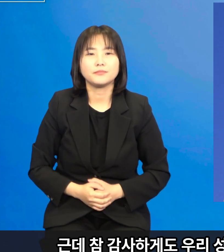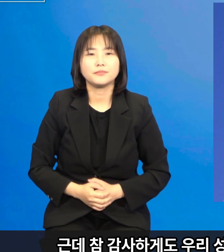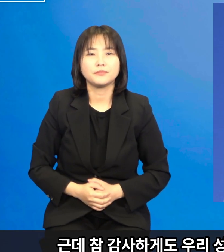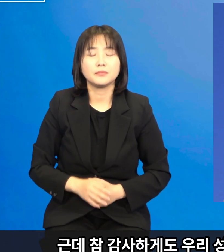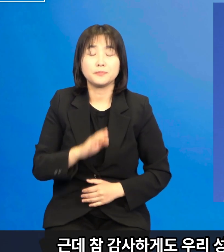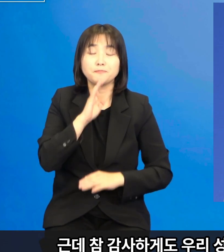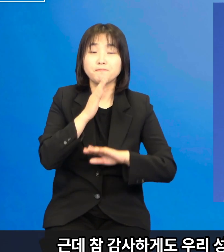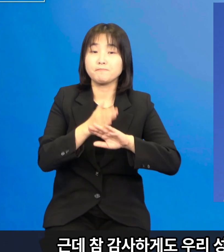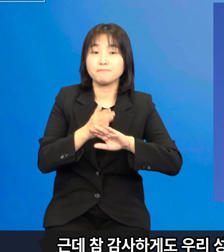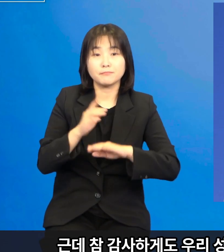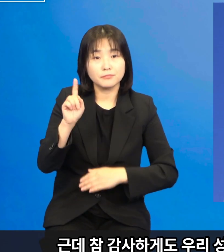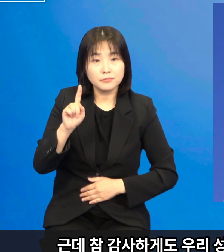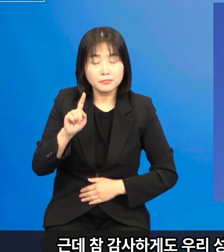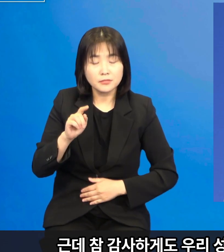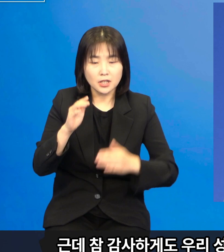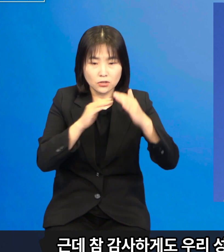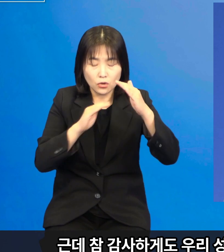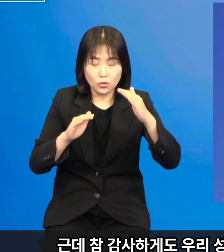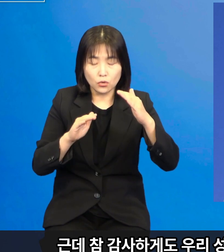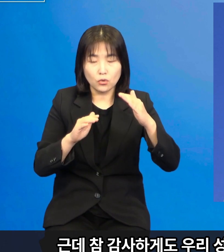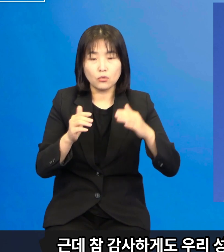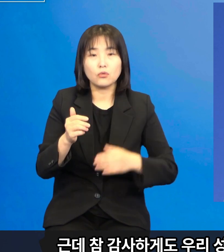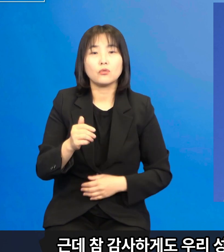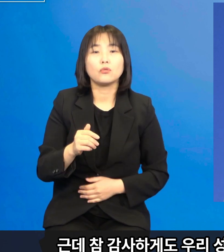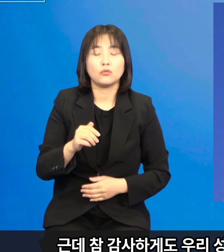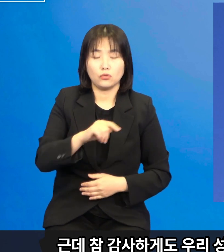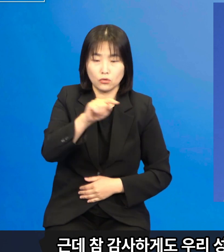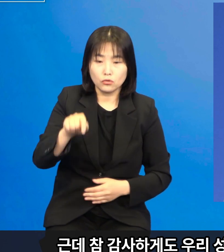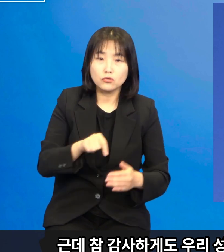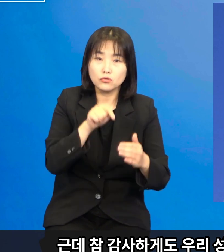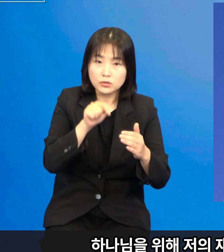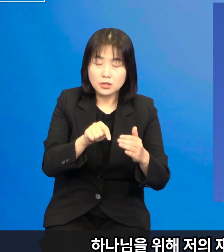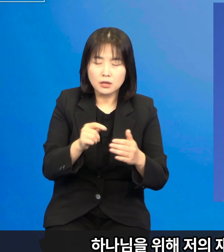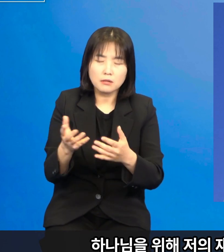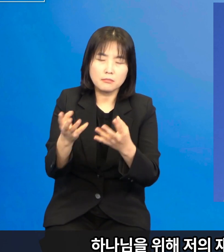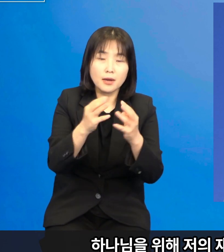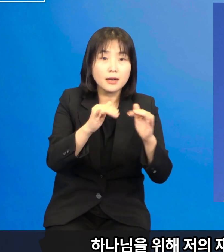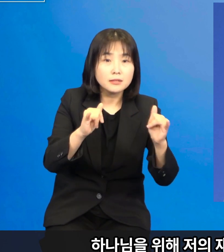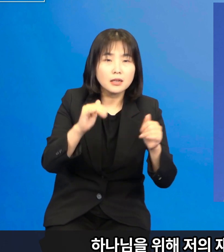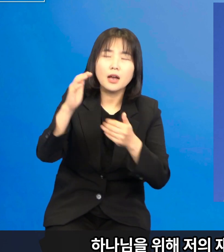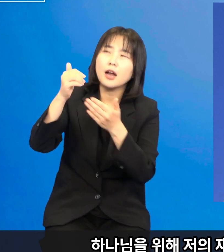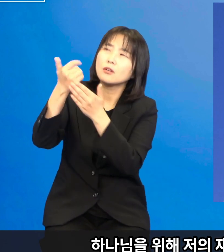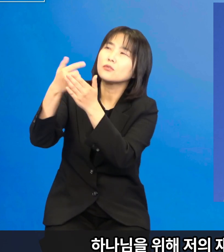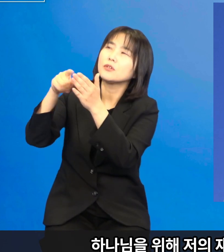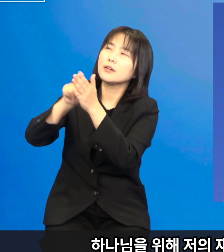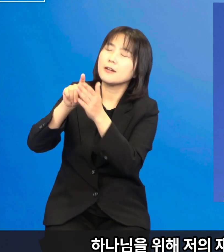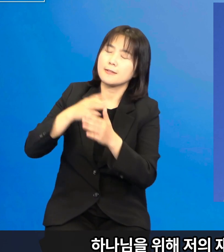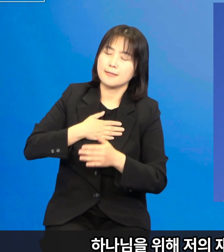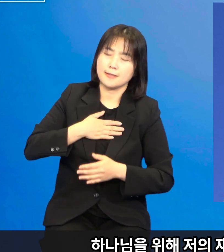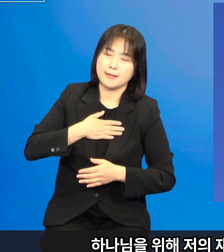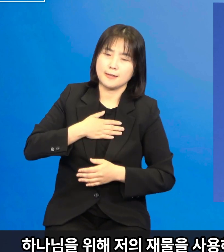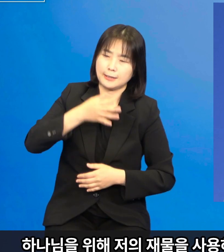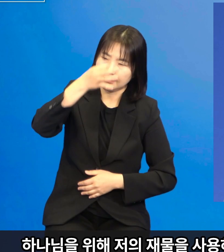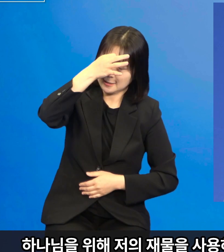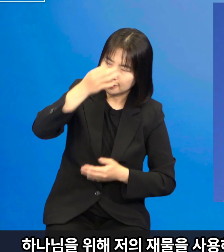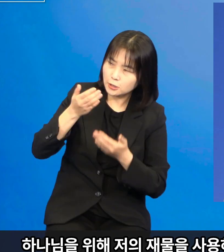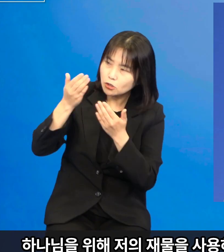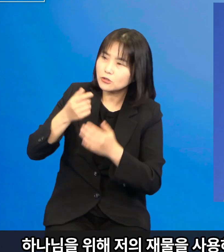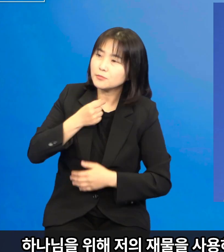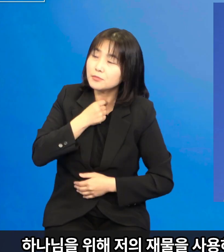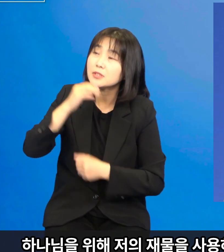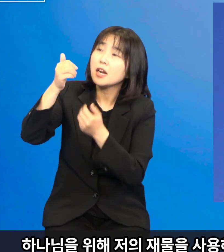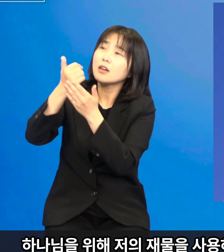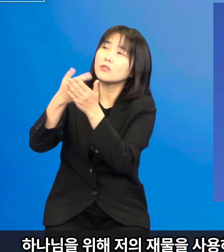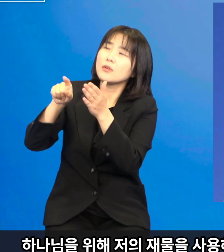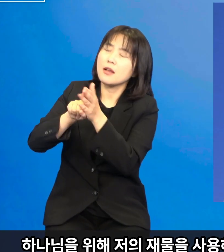참 감사하게도 우리 성도님들 중에 참 많은 분들이 하나님을 위해 저의 재능을 드리고 싶습니다. 하나님을 위해